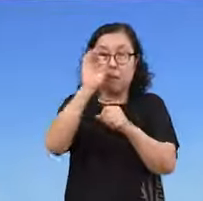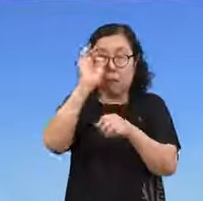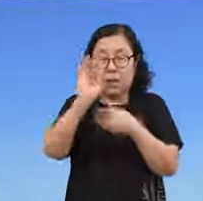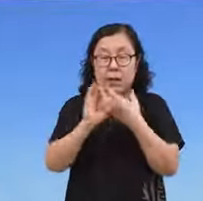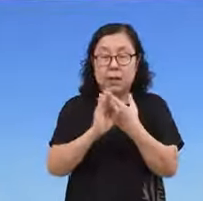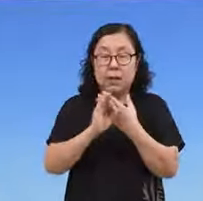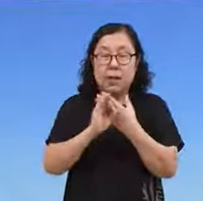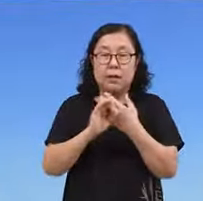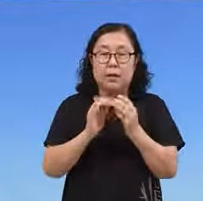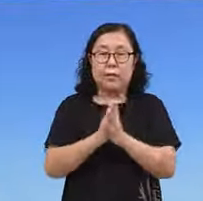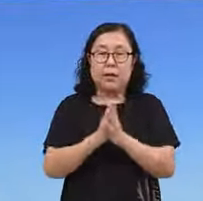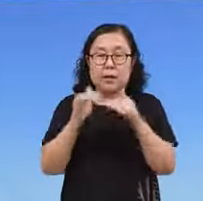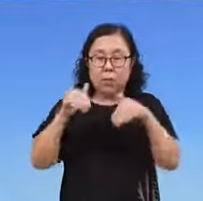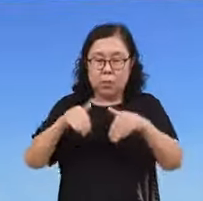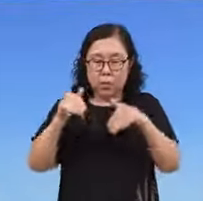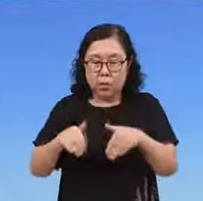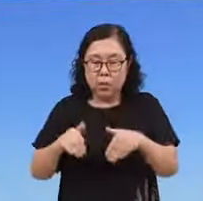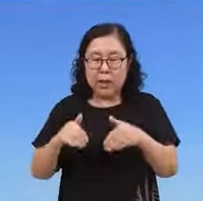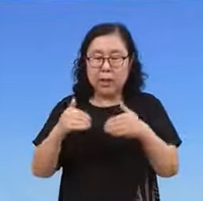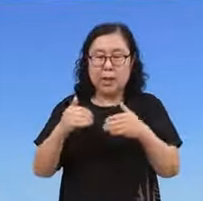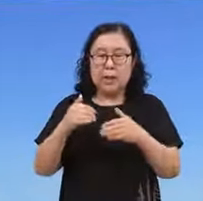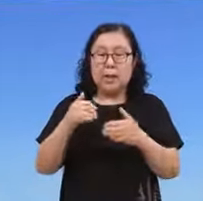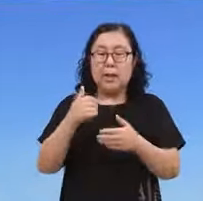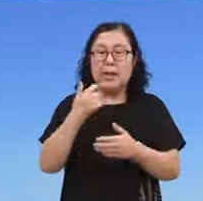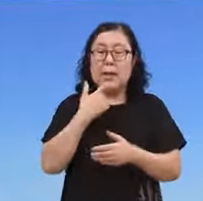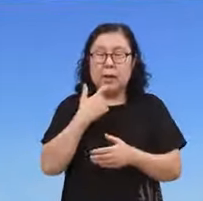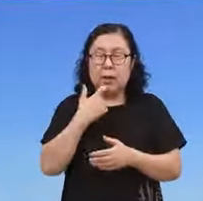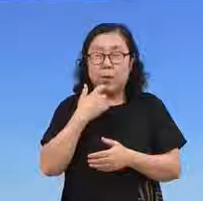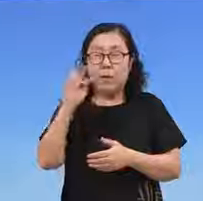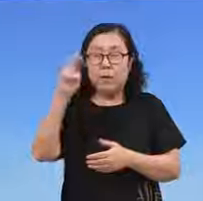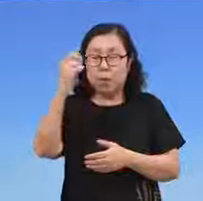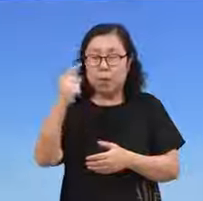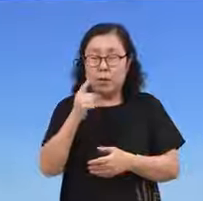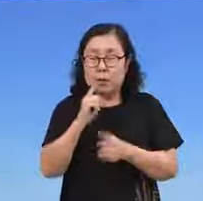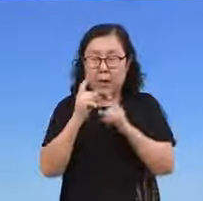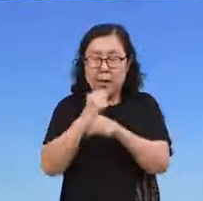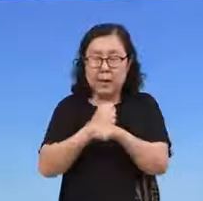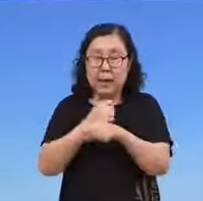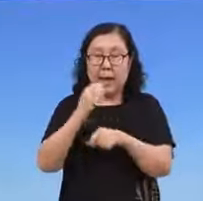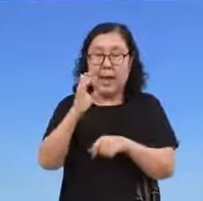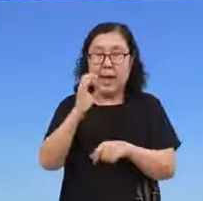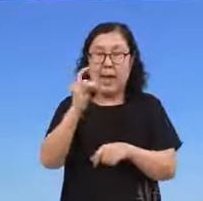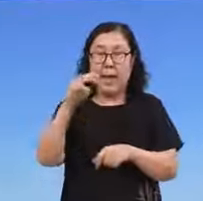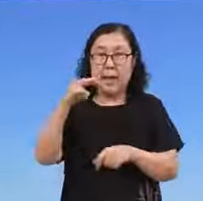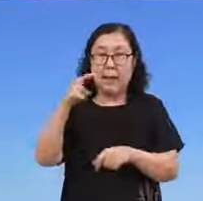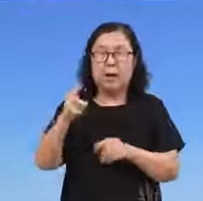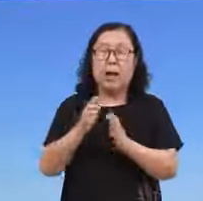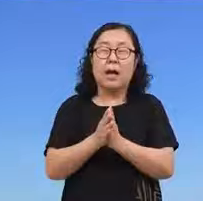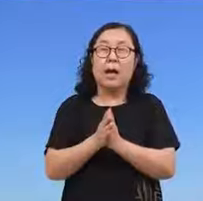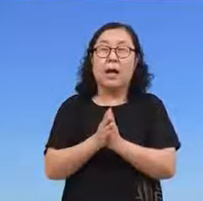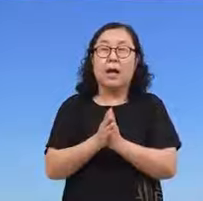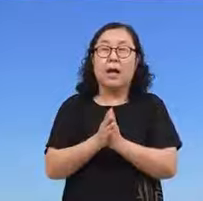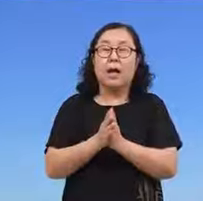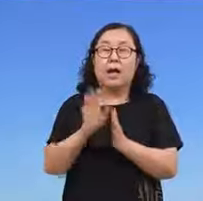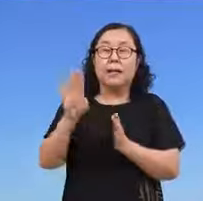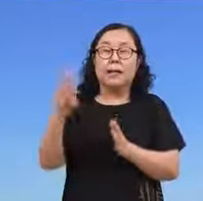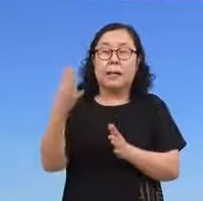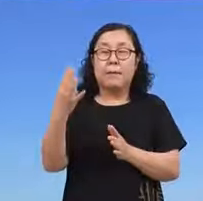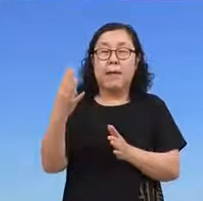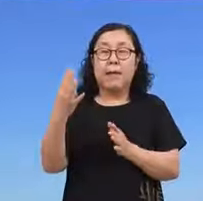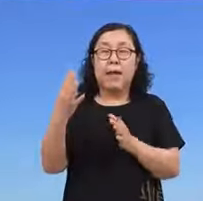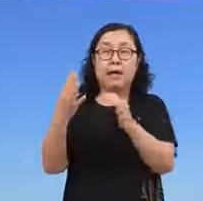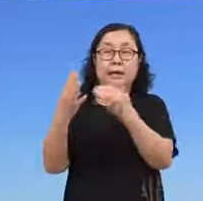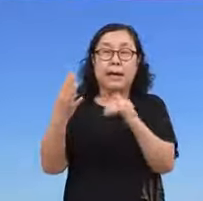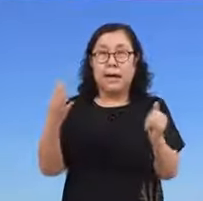7절입니다. 사자들이 야곱에게 돌아와 이르되 우리가 주인의 형 에서에게 이른즉 그가 400명을 거느리고